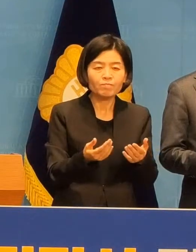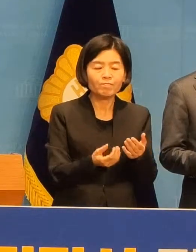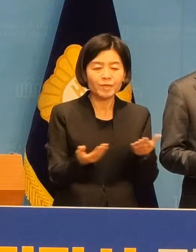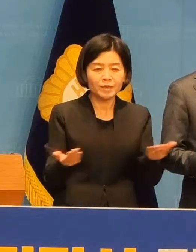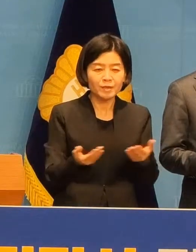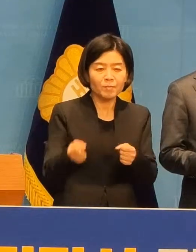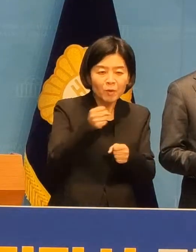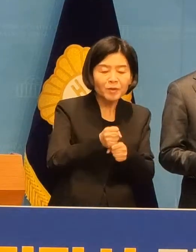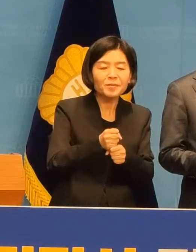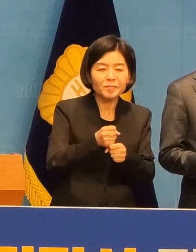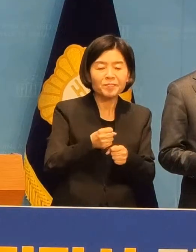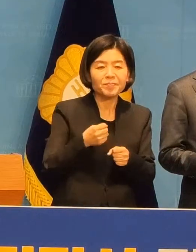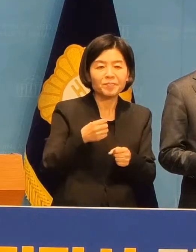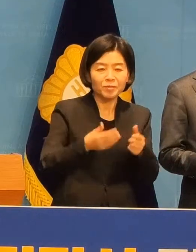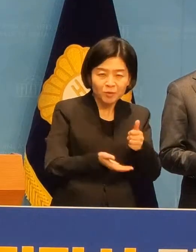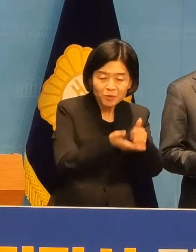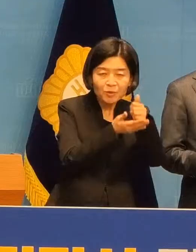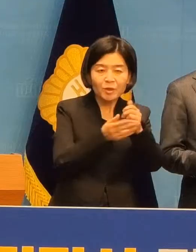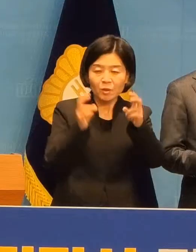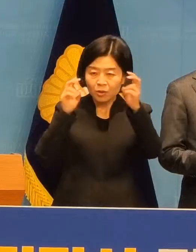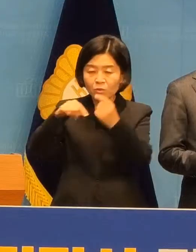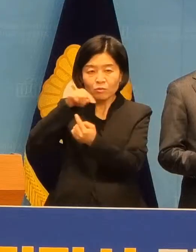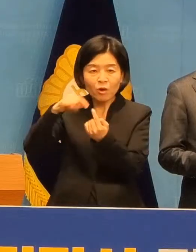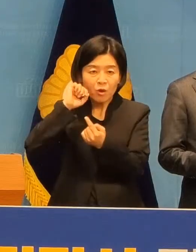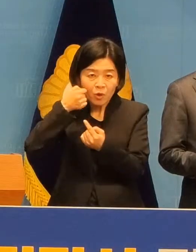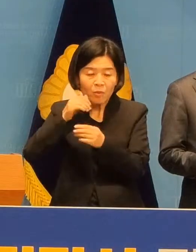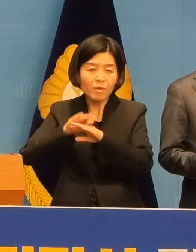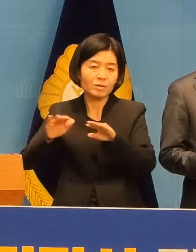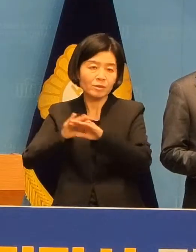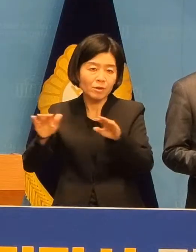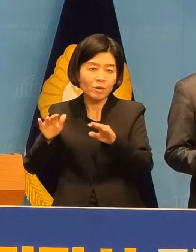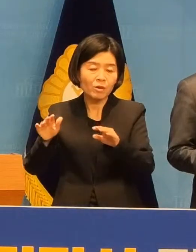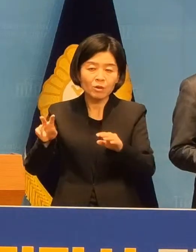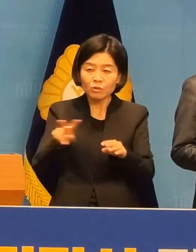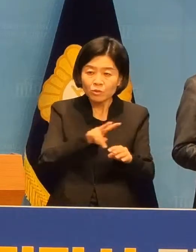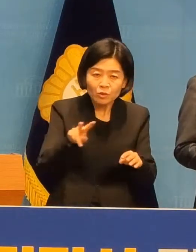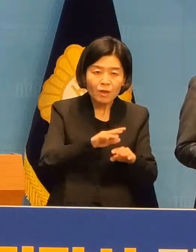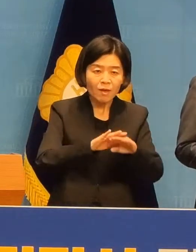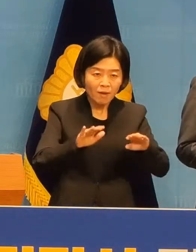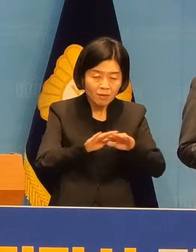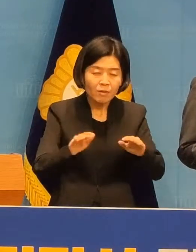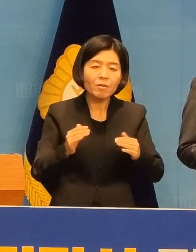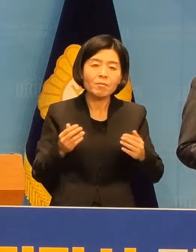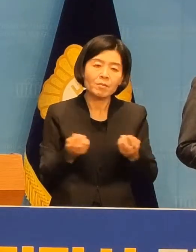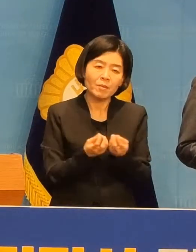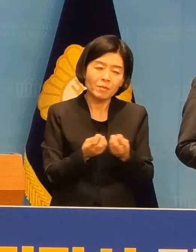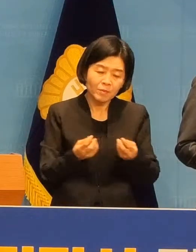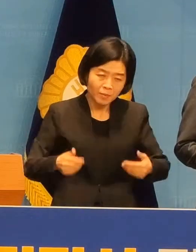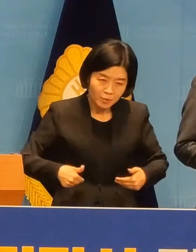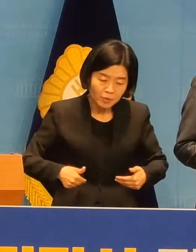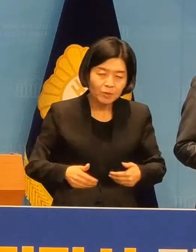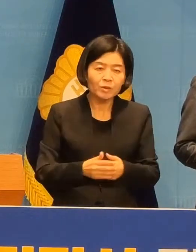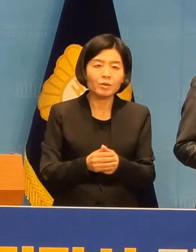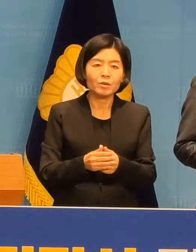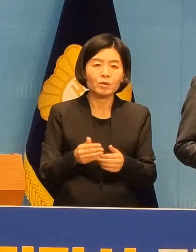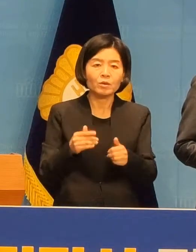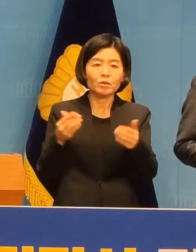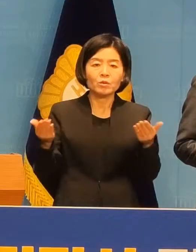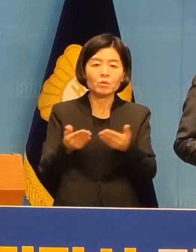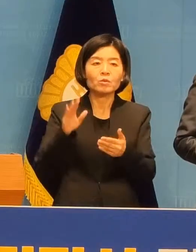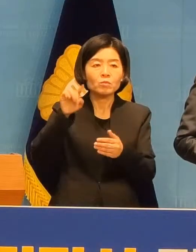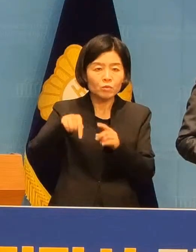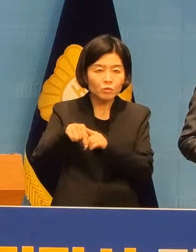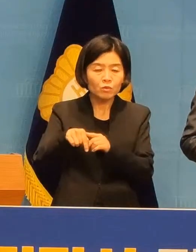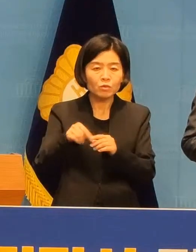운영상 우려도 제도적으로 해소하는 지속 가능한 해결 방안이 필요합니다. 노동부가 단순